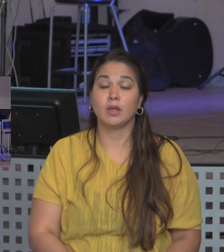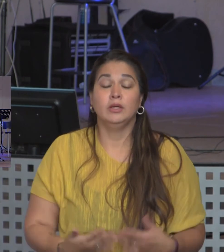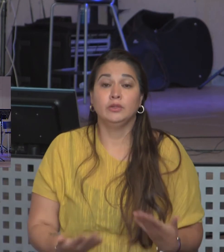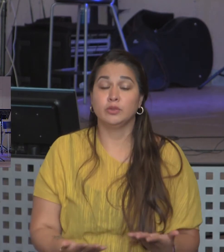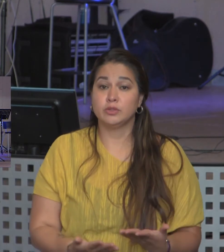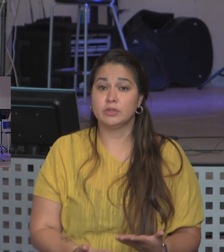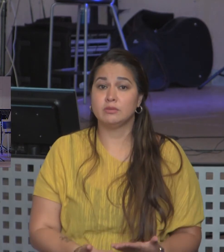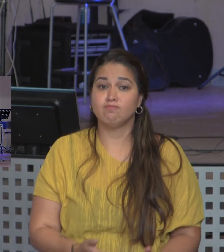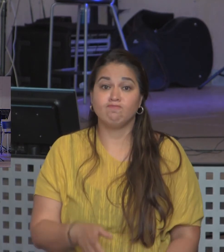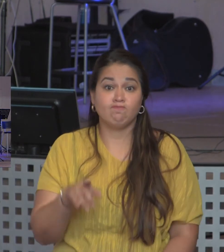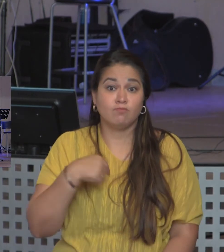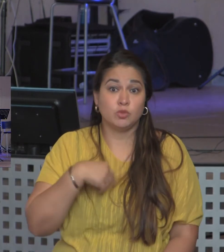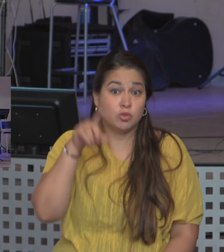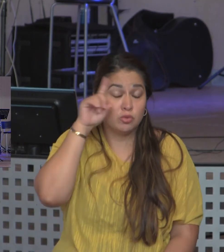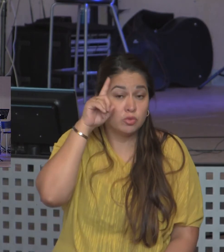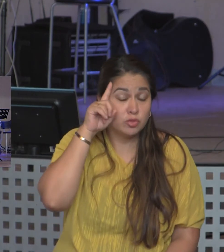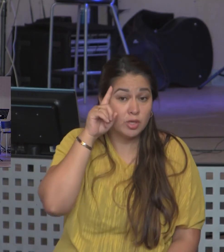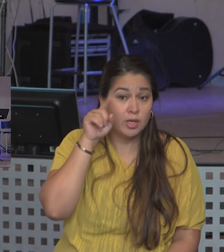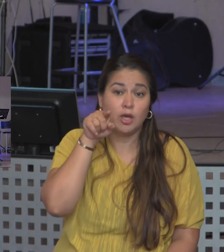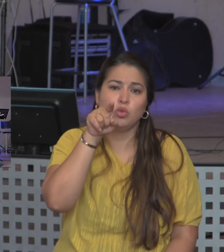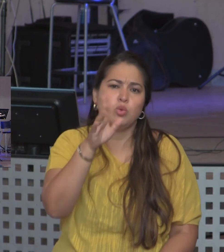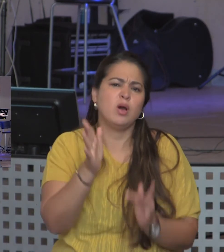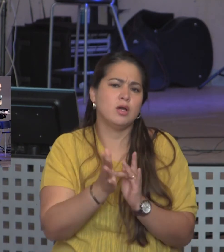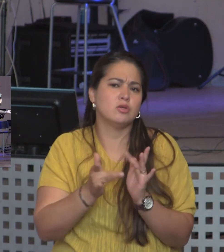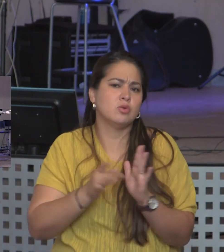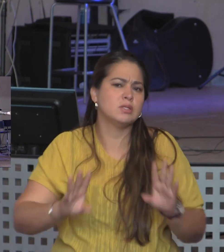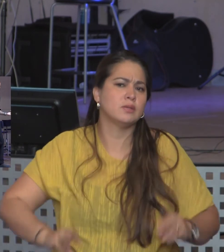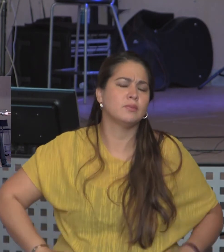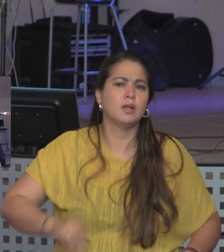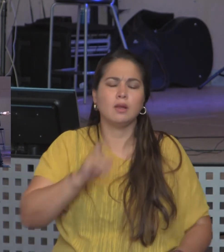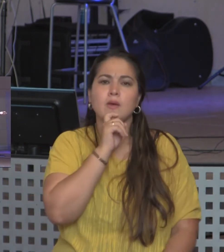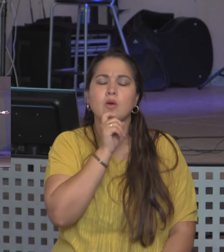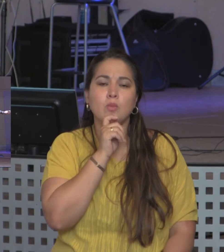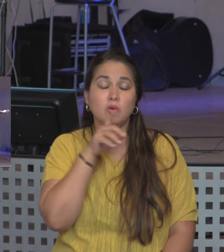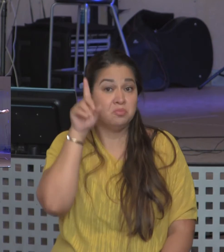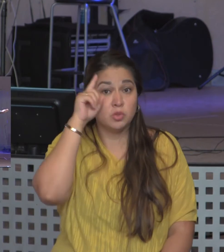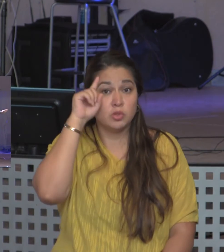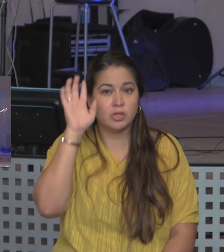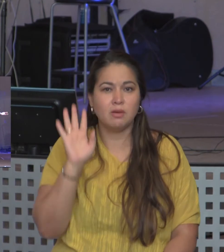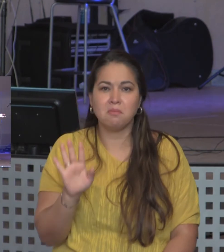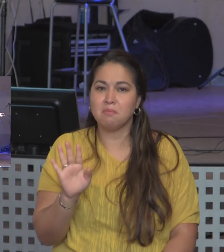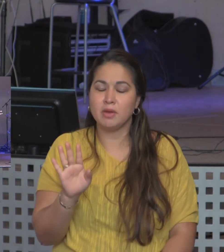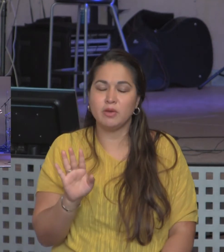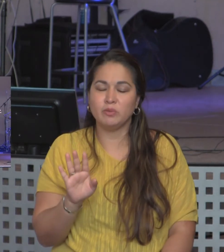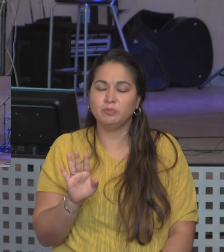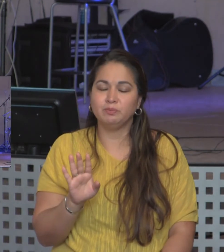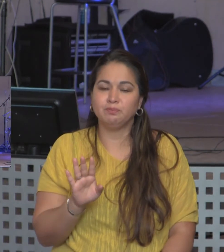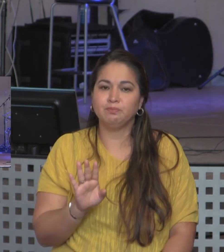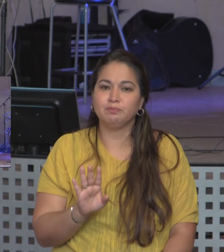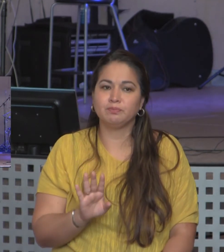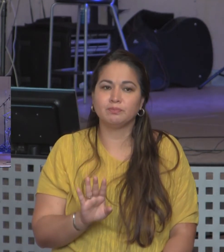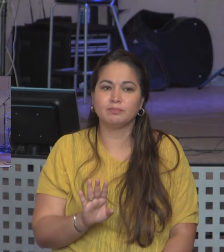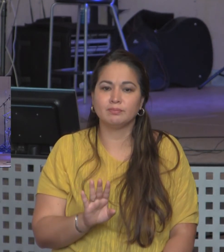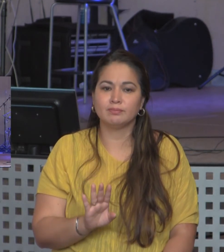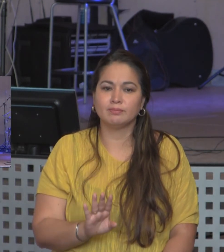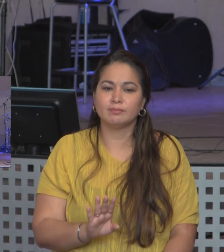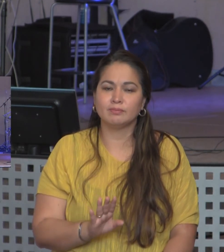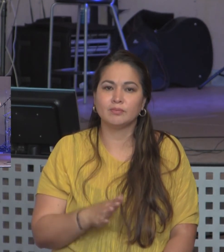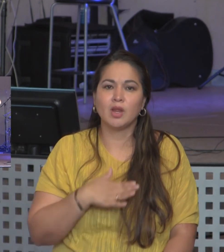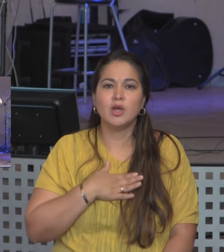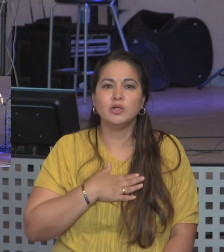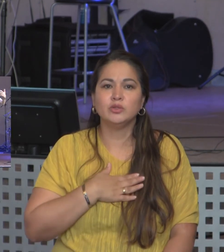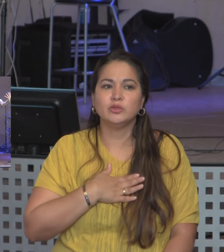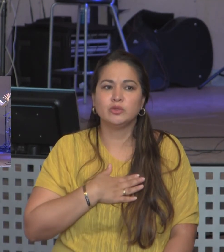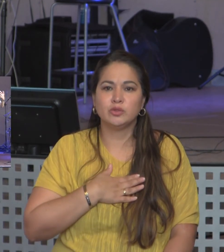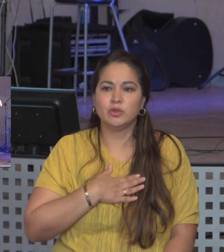sé cómo fue tu conversión, sé cómo fue la mía. Y yo te puedo decir una cosa, yo no me enteré de nada. Yo